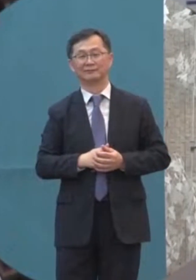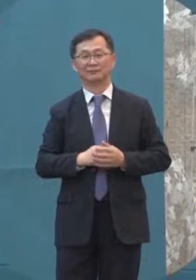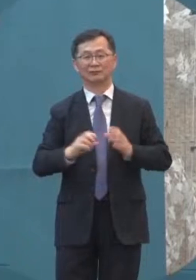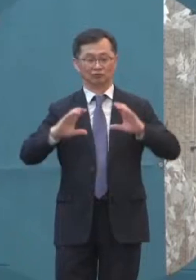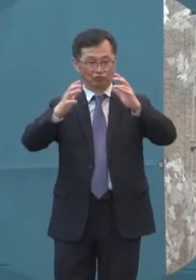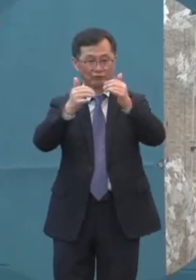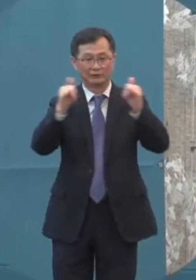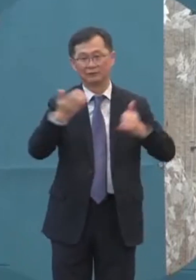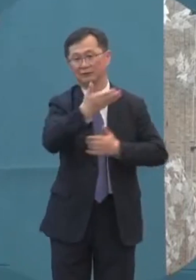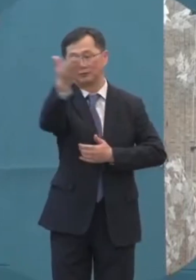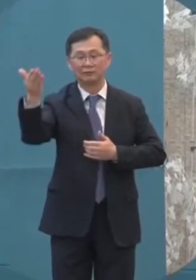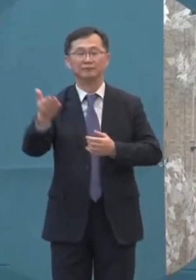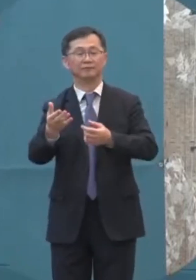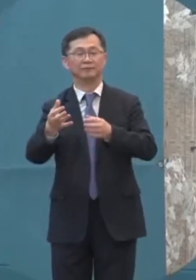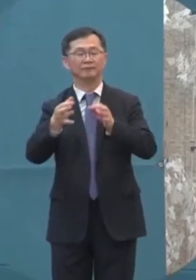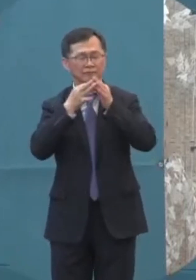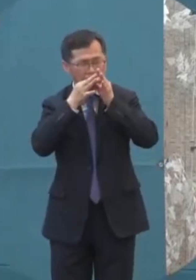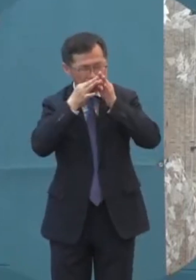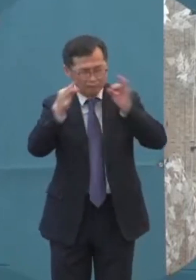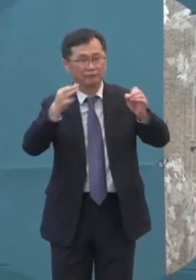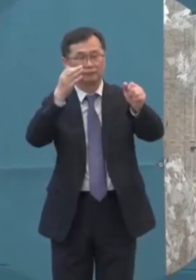국민 여러분께 호소드립니다.